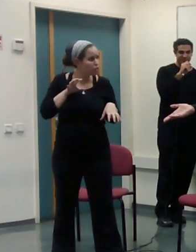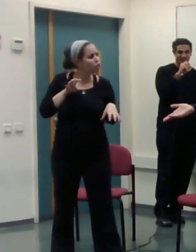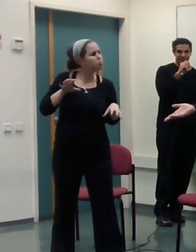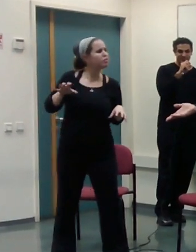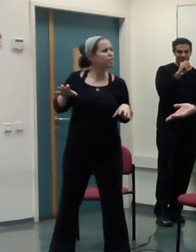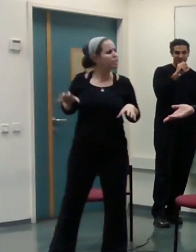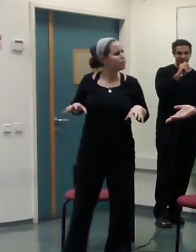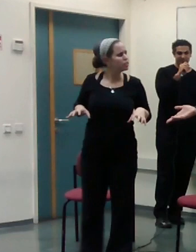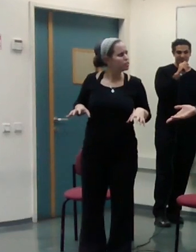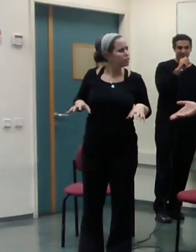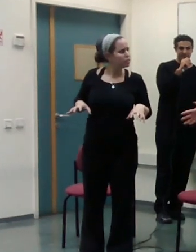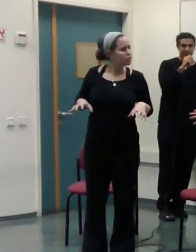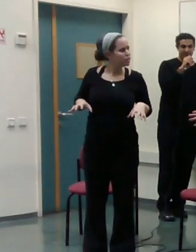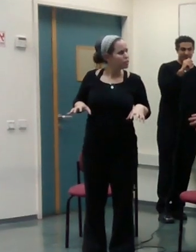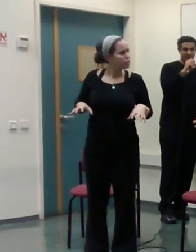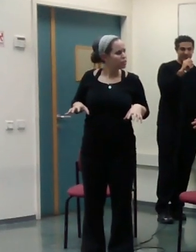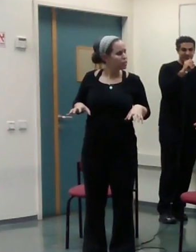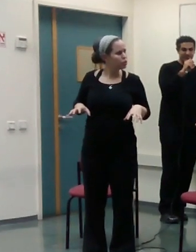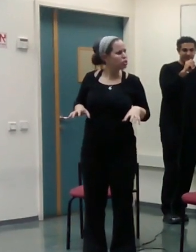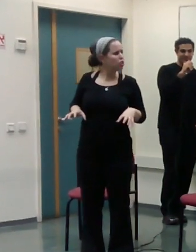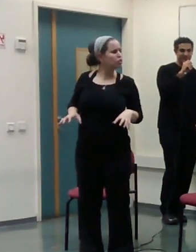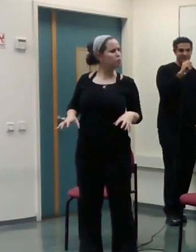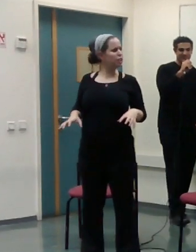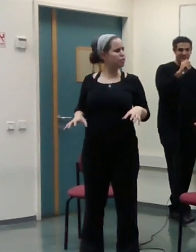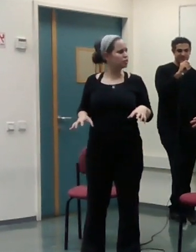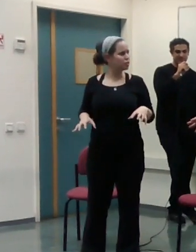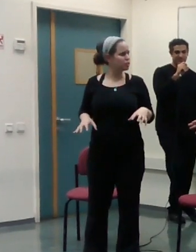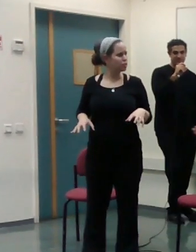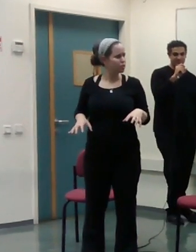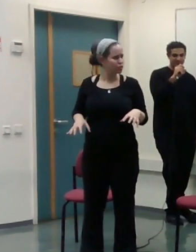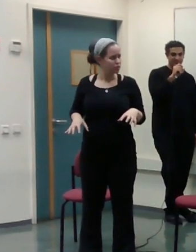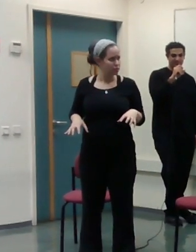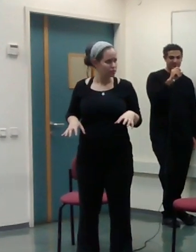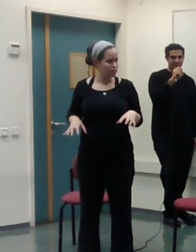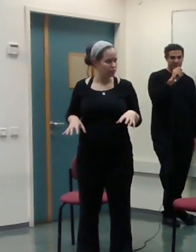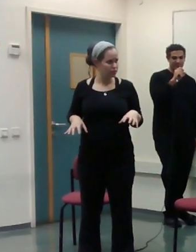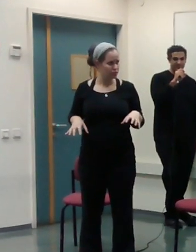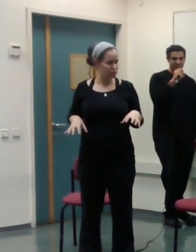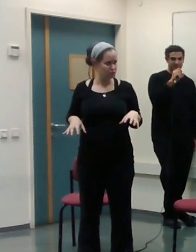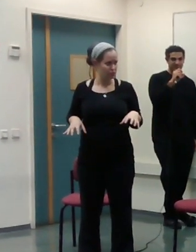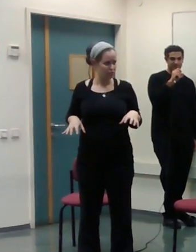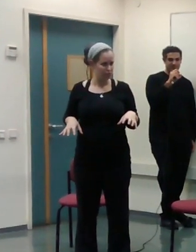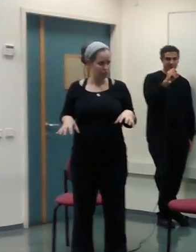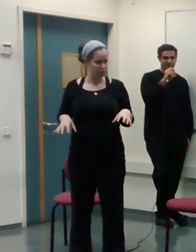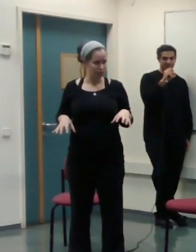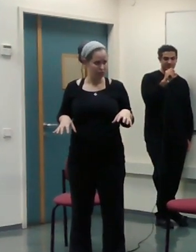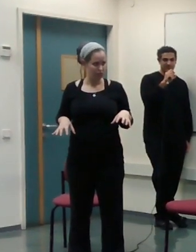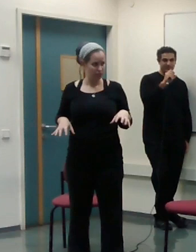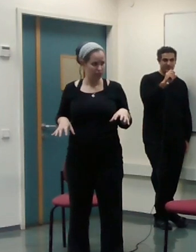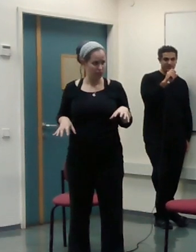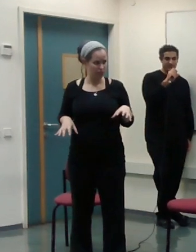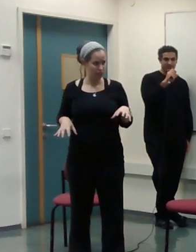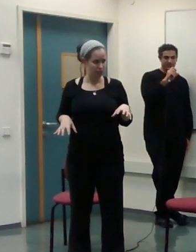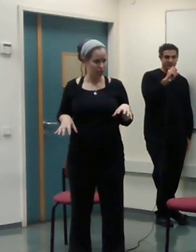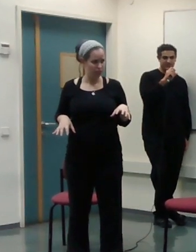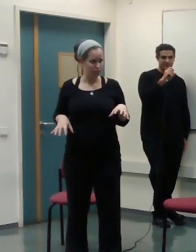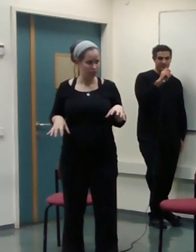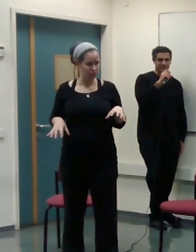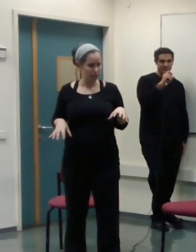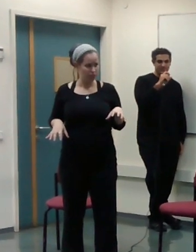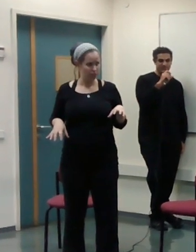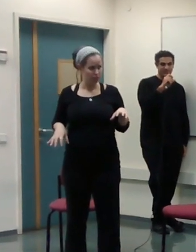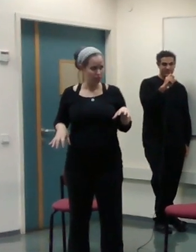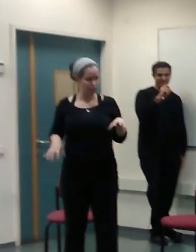אני רוצה להיות מפחיד. מפחיד? אני רוצה להיות אמיץ. אתה אמיץ? אני רוצה לדעת מה אני רוצה.